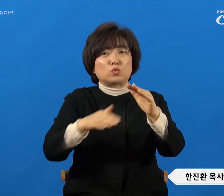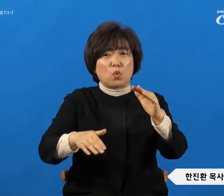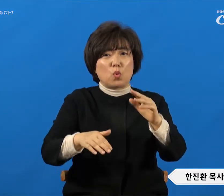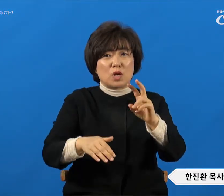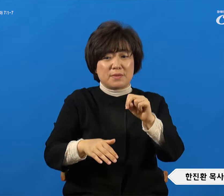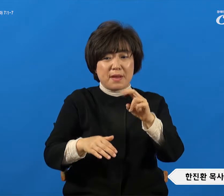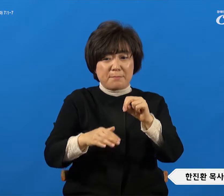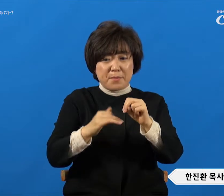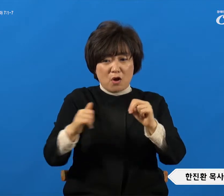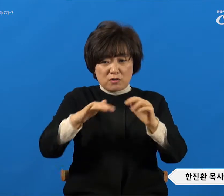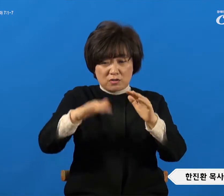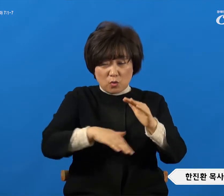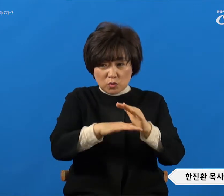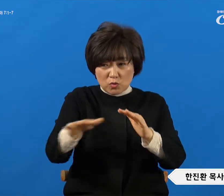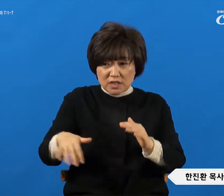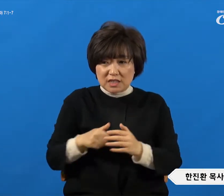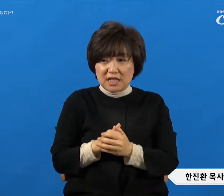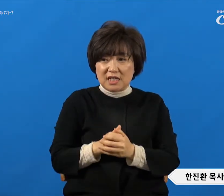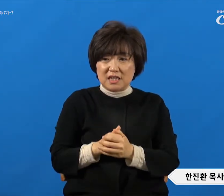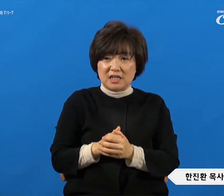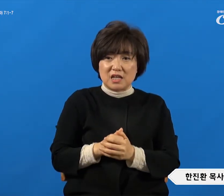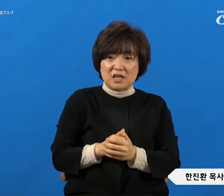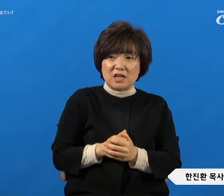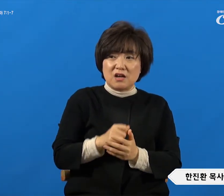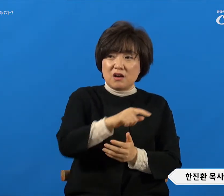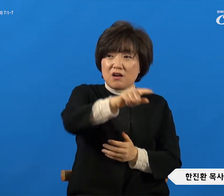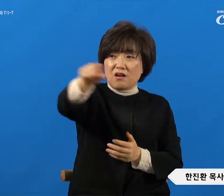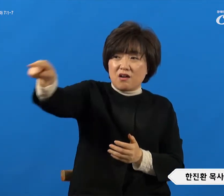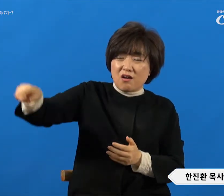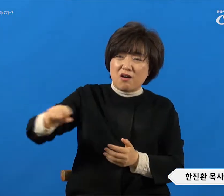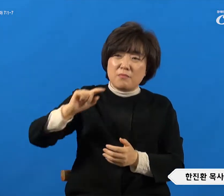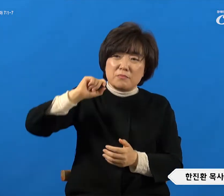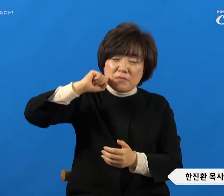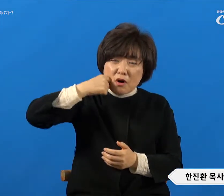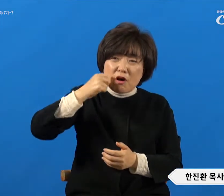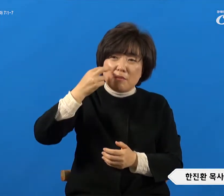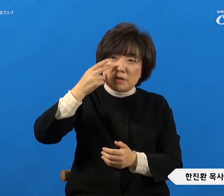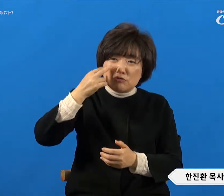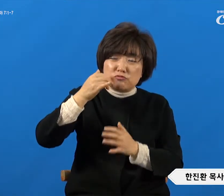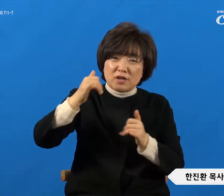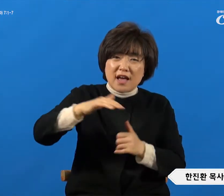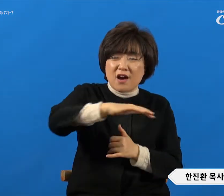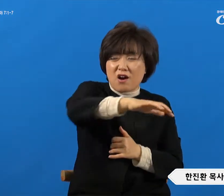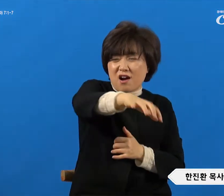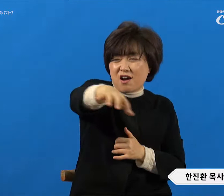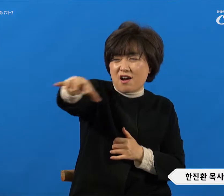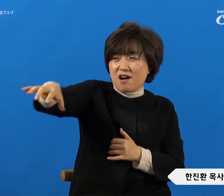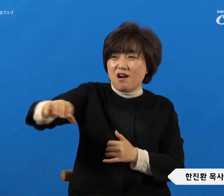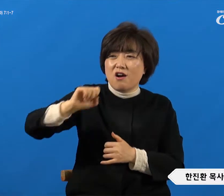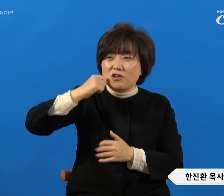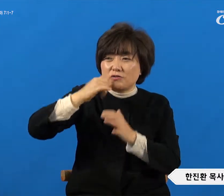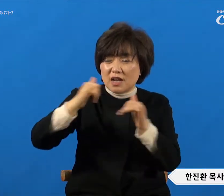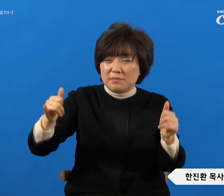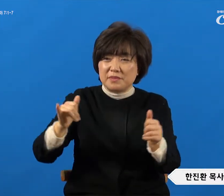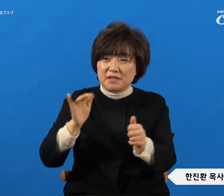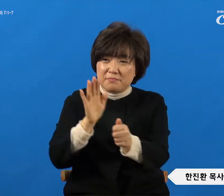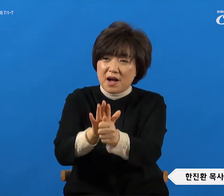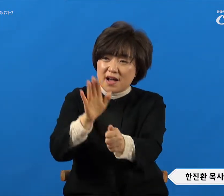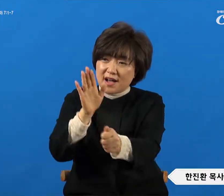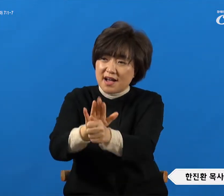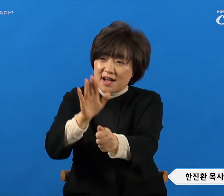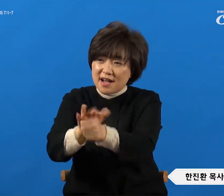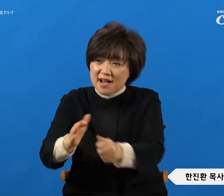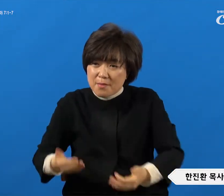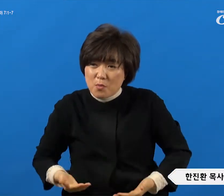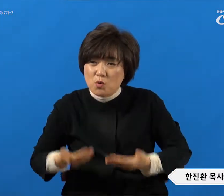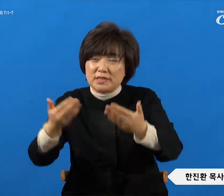흩어져서 오렌지 카운티 지역, 리버사이드 지역 어려운 사람들, 소외된 사람들 찾아가서 섬기고 봉사하는 일을